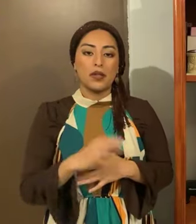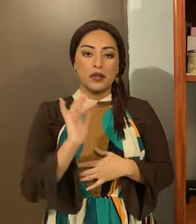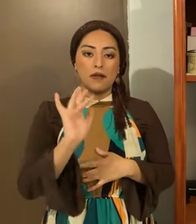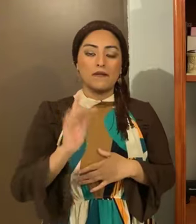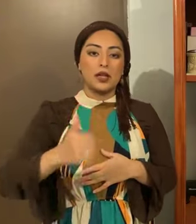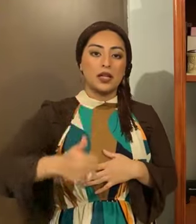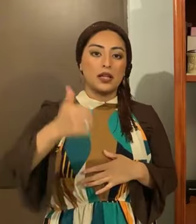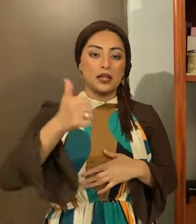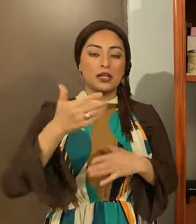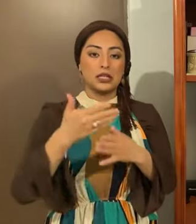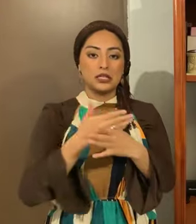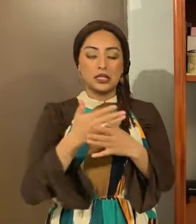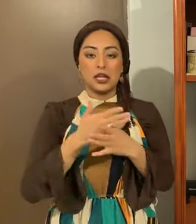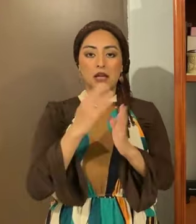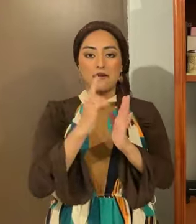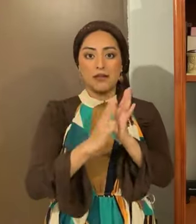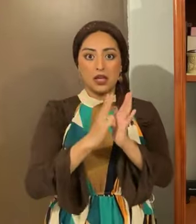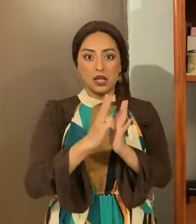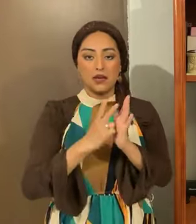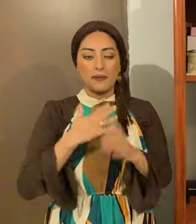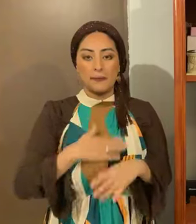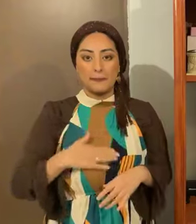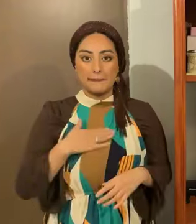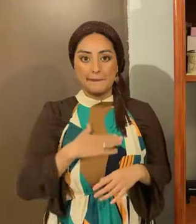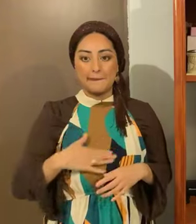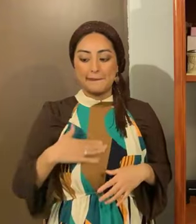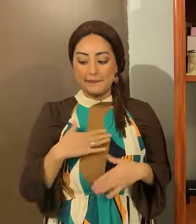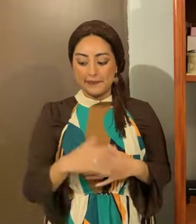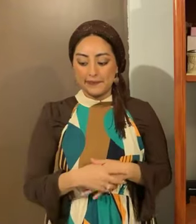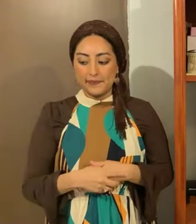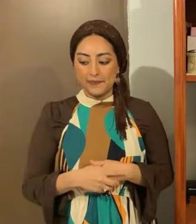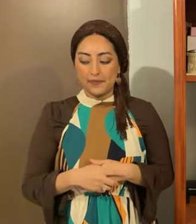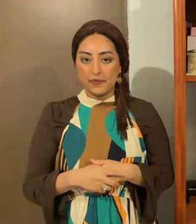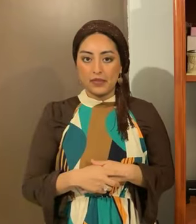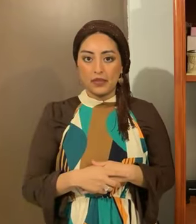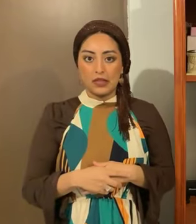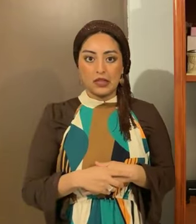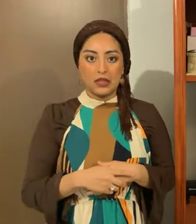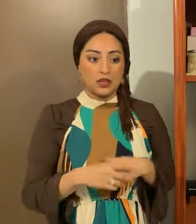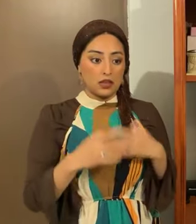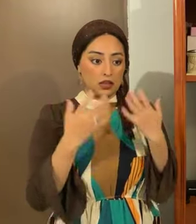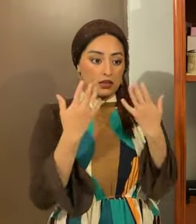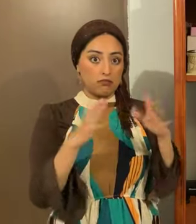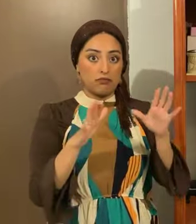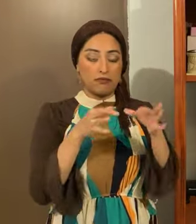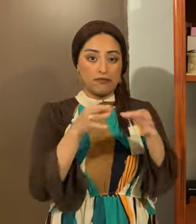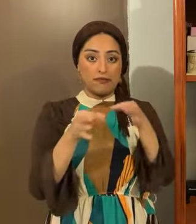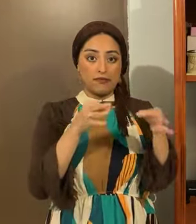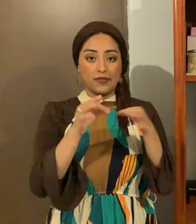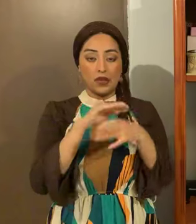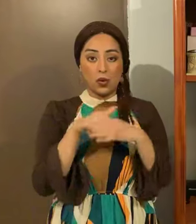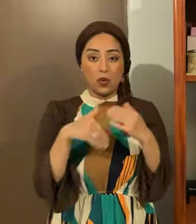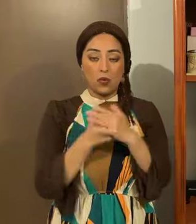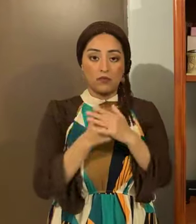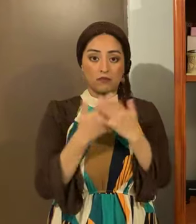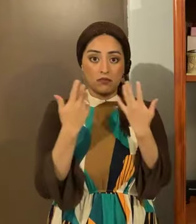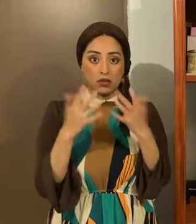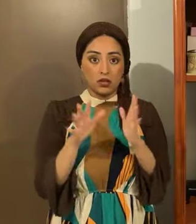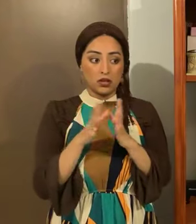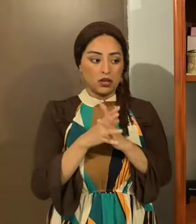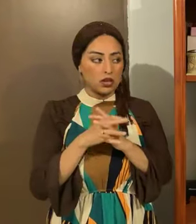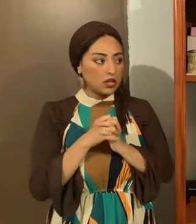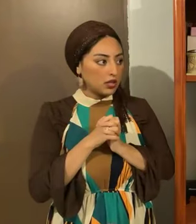me gusta, comparte el video. ¿De acuerdo? Bueno, ya una vez explicado todo esto, sí.